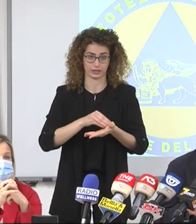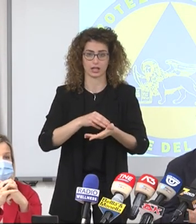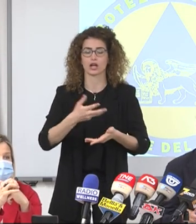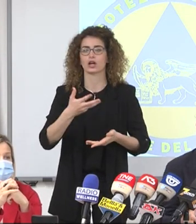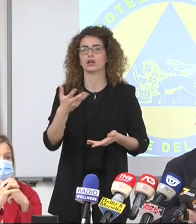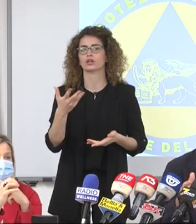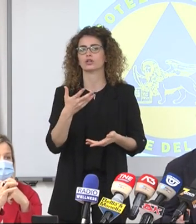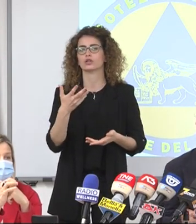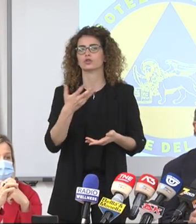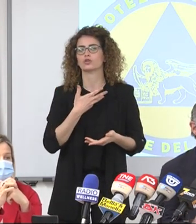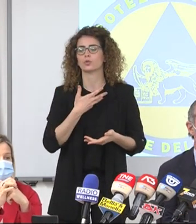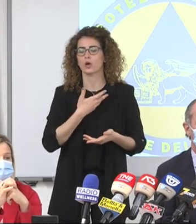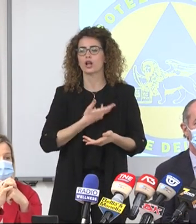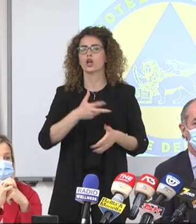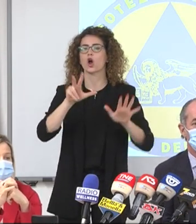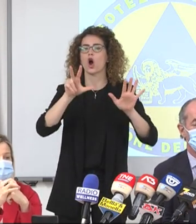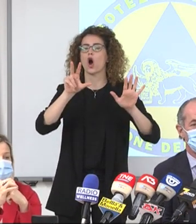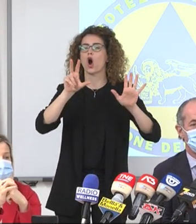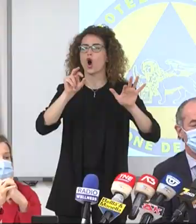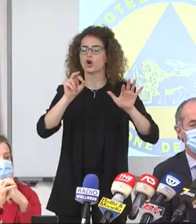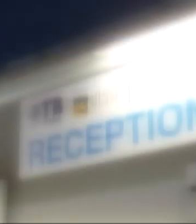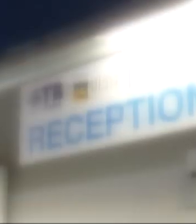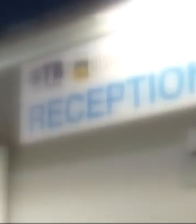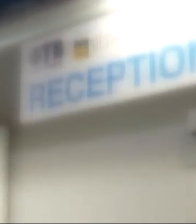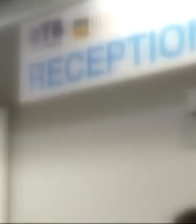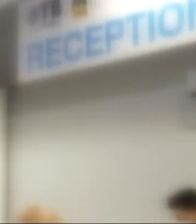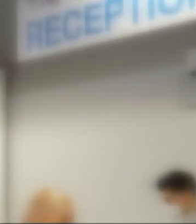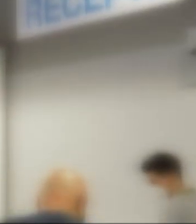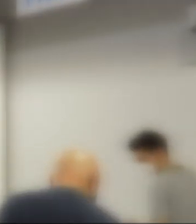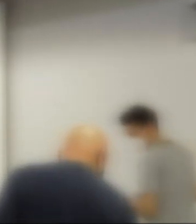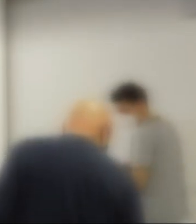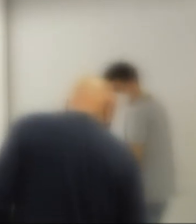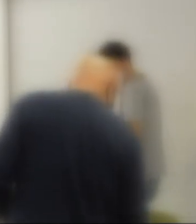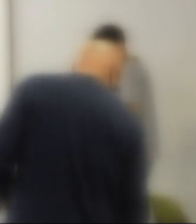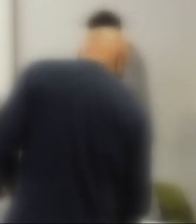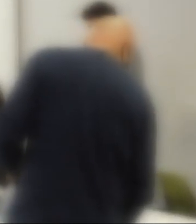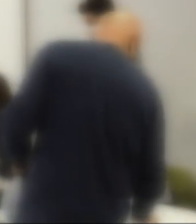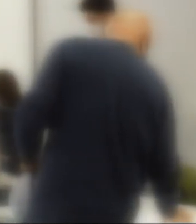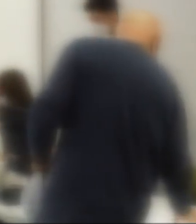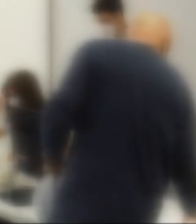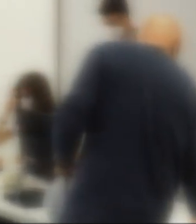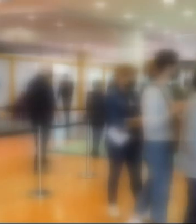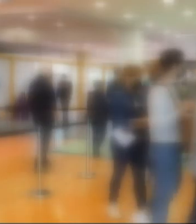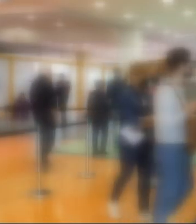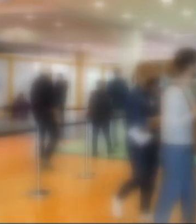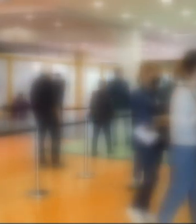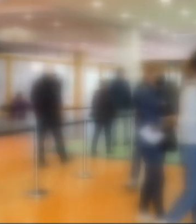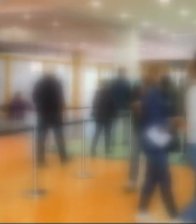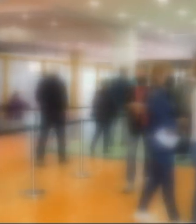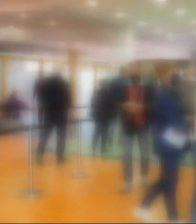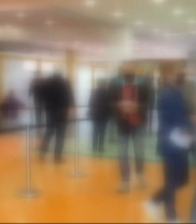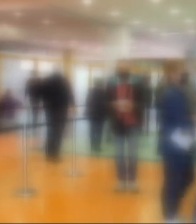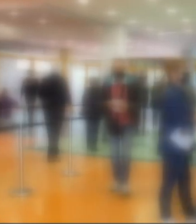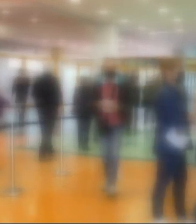troverete, avremo 80.000 posti nuovi. Ulteriori posti disponibili per i cittadini dai 40 anni in su che non sono